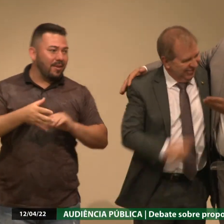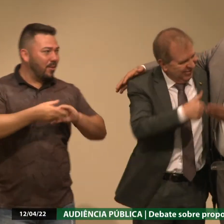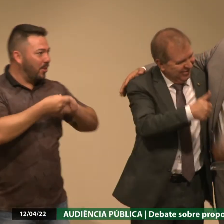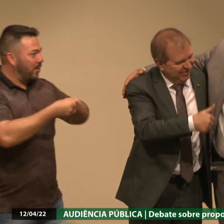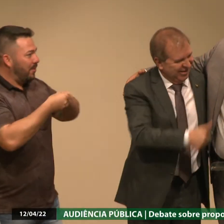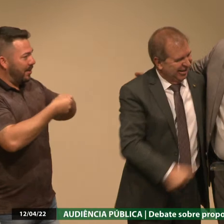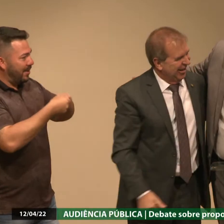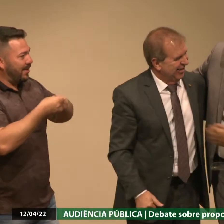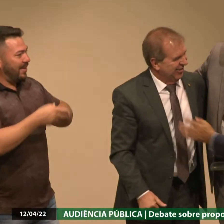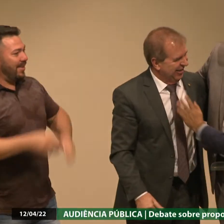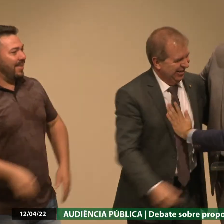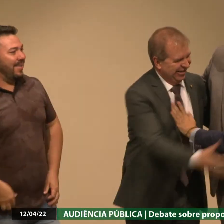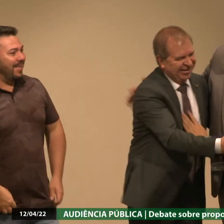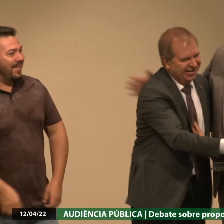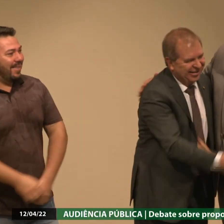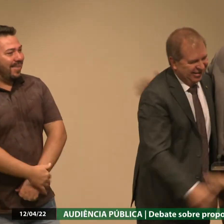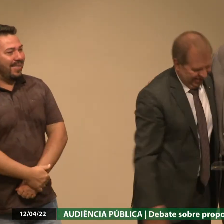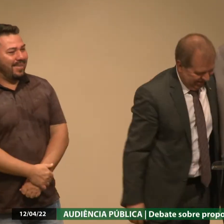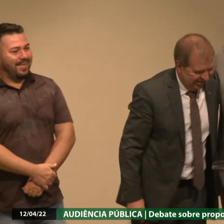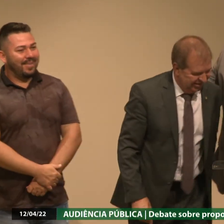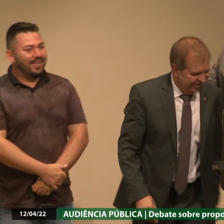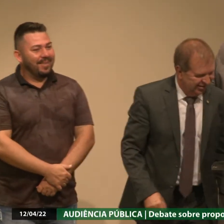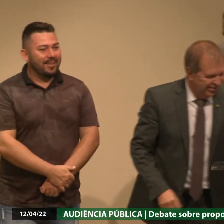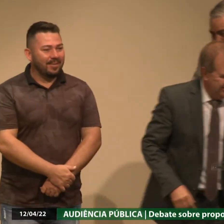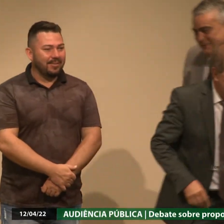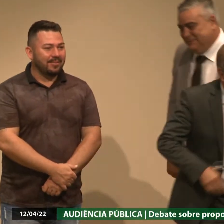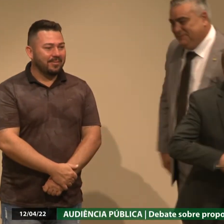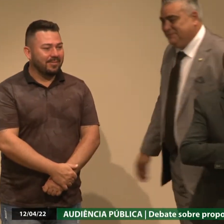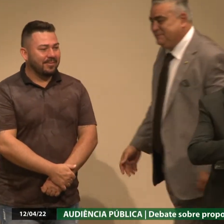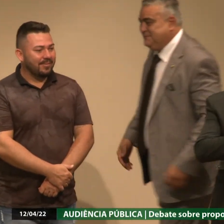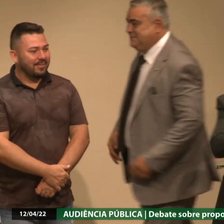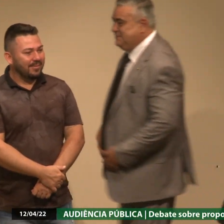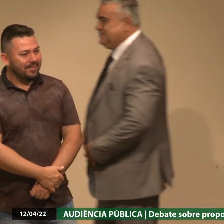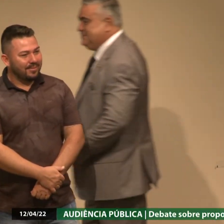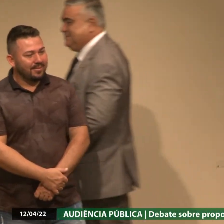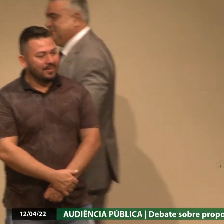para saudá-lo E aí galera